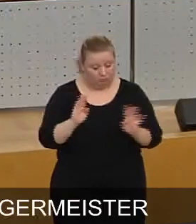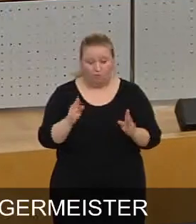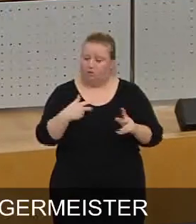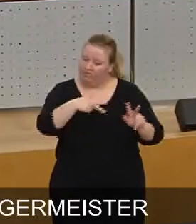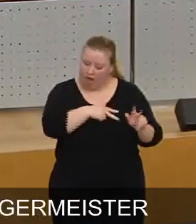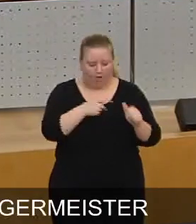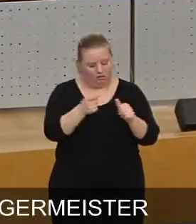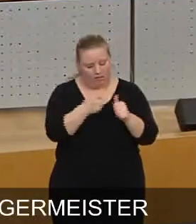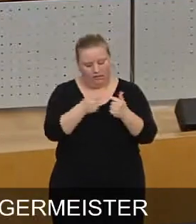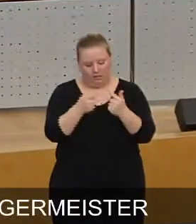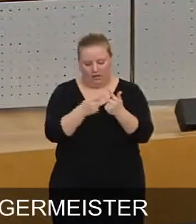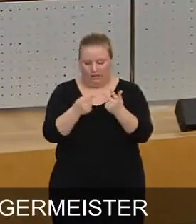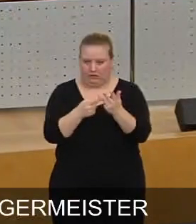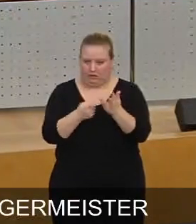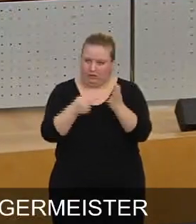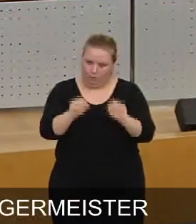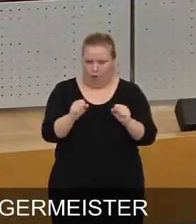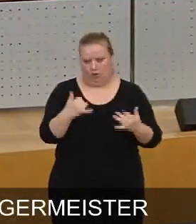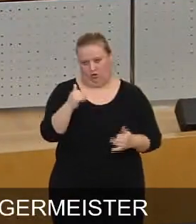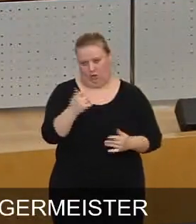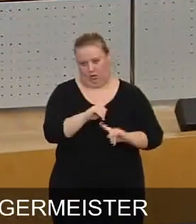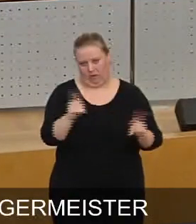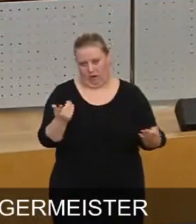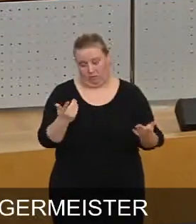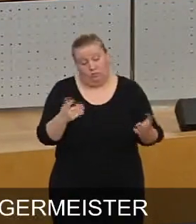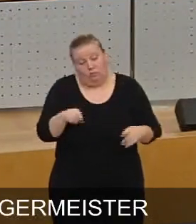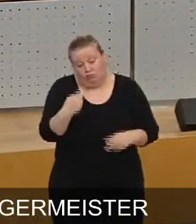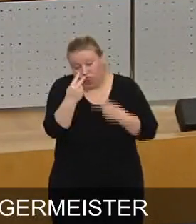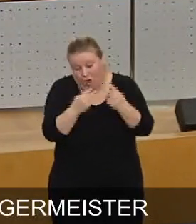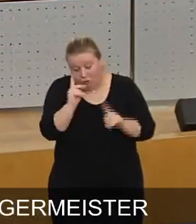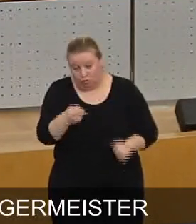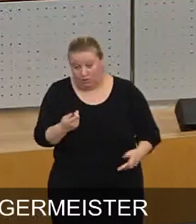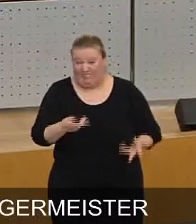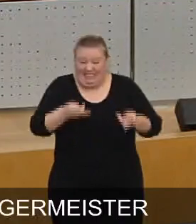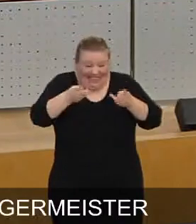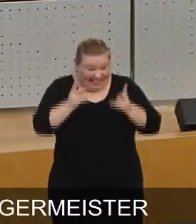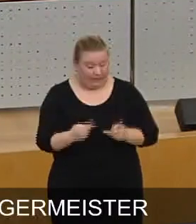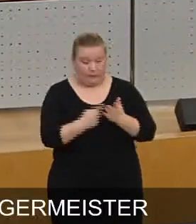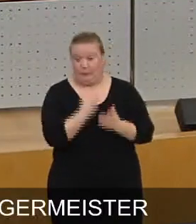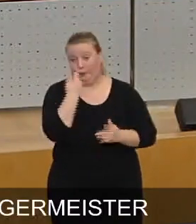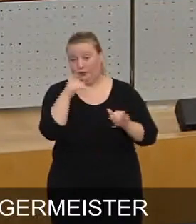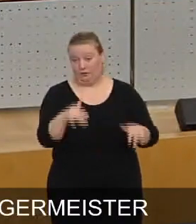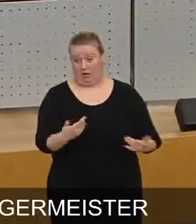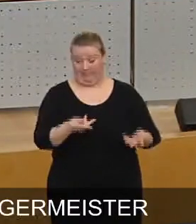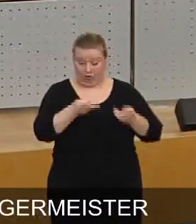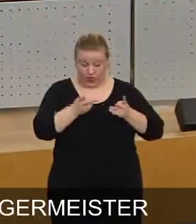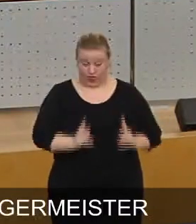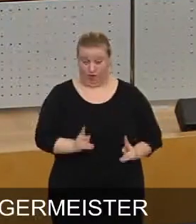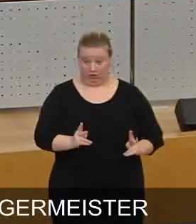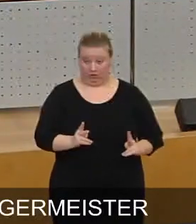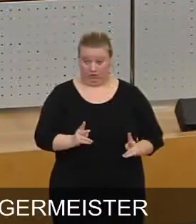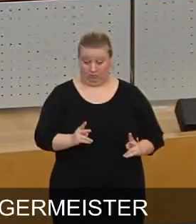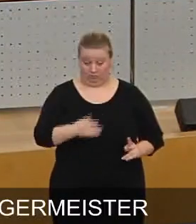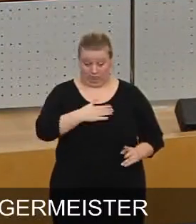sehr konkret ihnen sagen, so könnte man es machen. Und dann muss man natürlich auch gucken, es gibt keinen Rechtsanspruch darauf, dass die Stadt